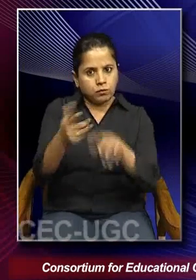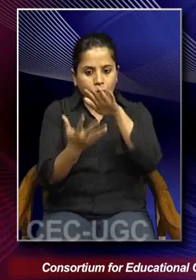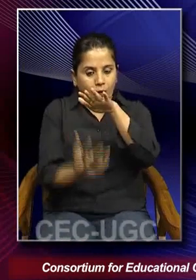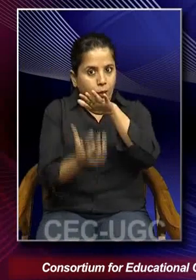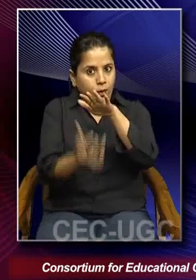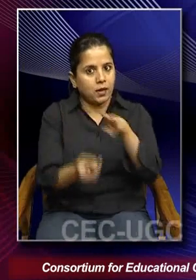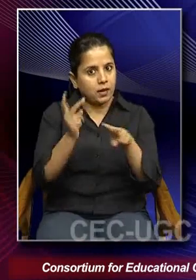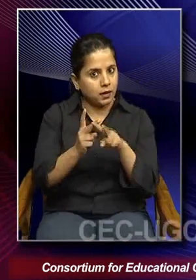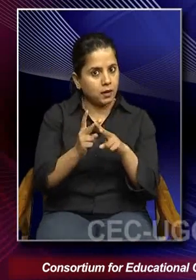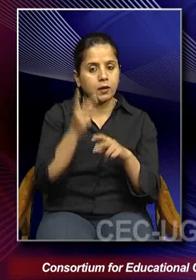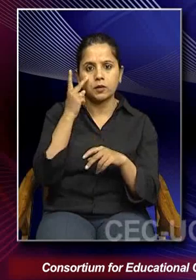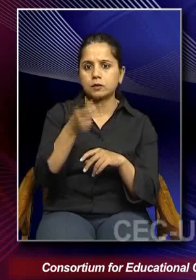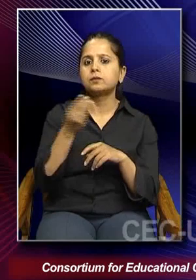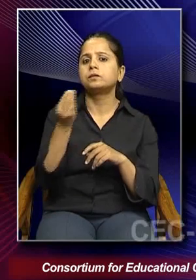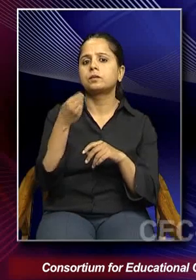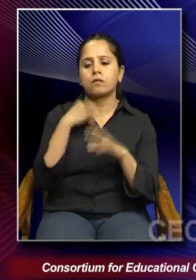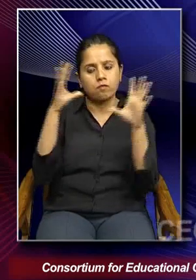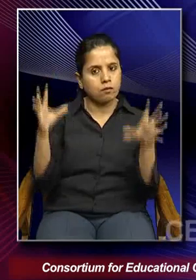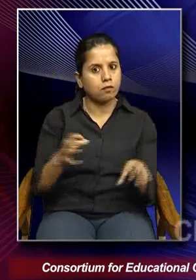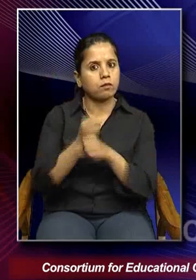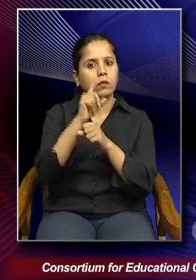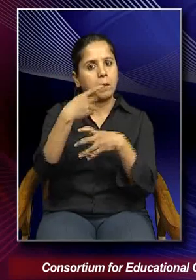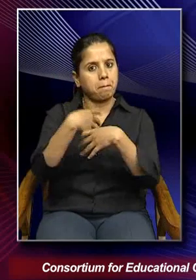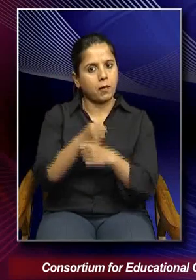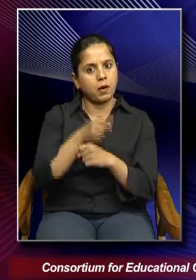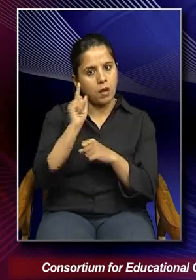एक संयुक्त संग्रह छाप जाए